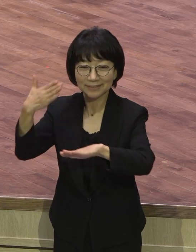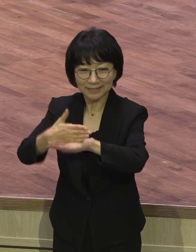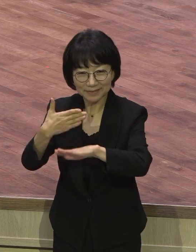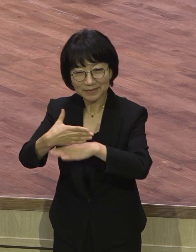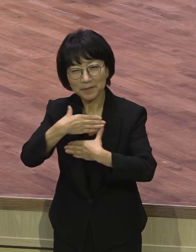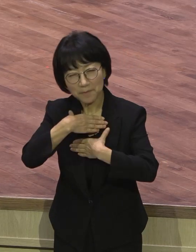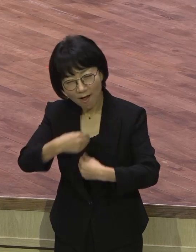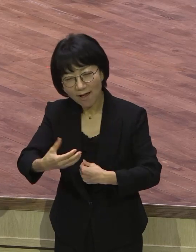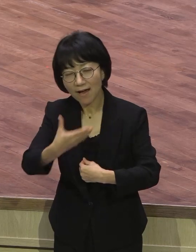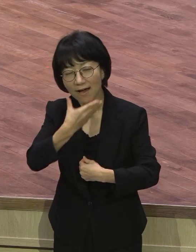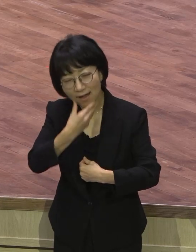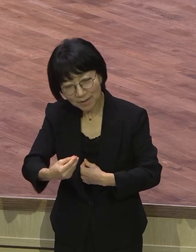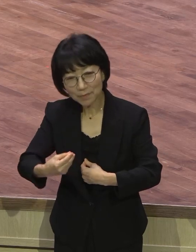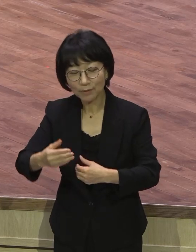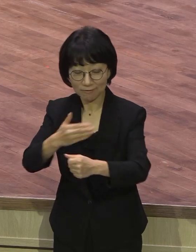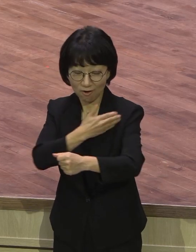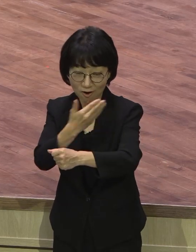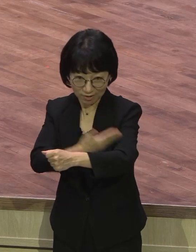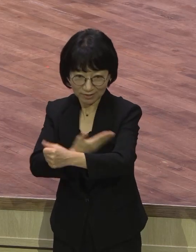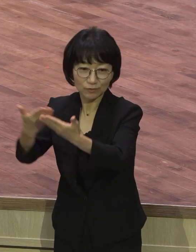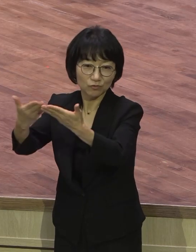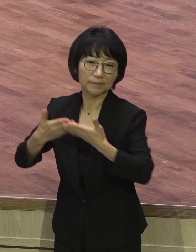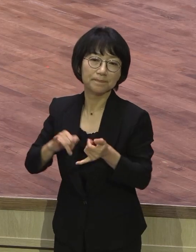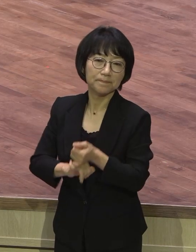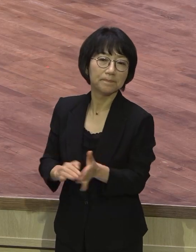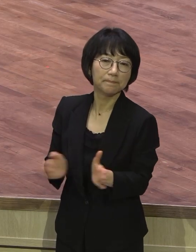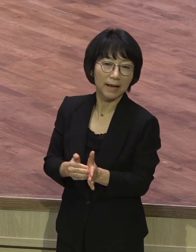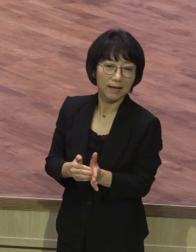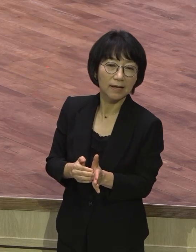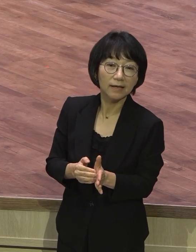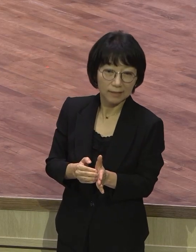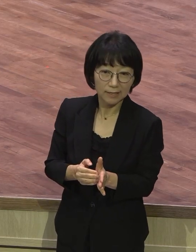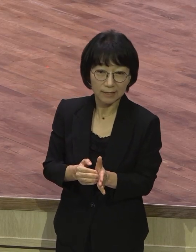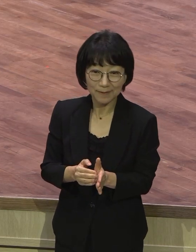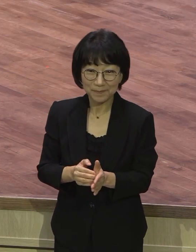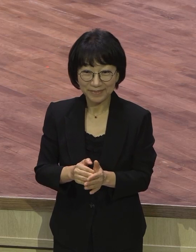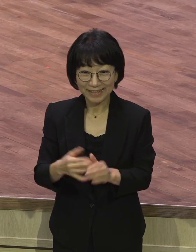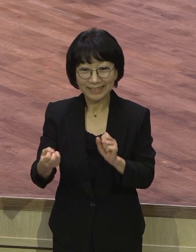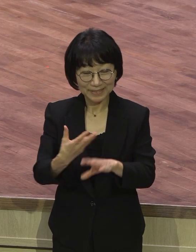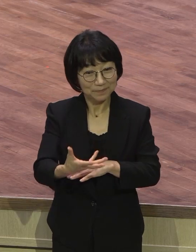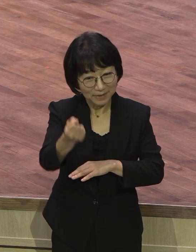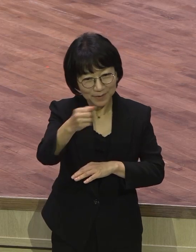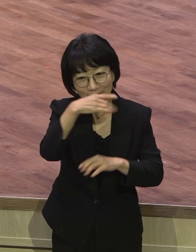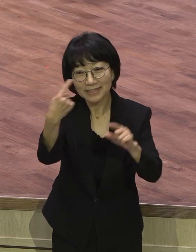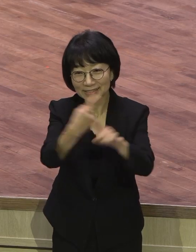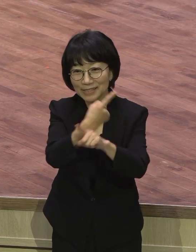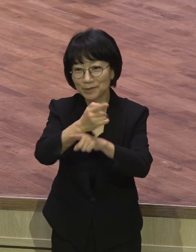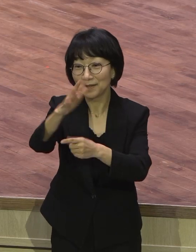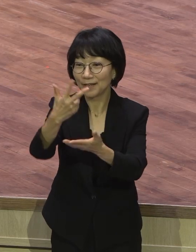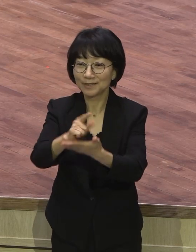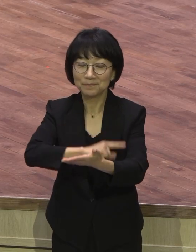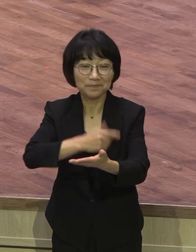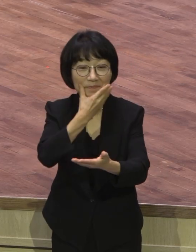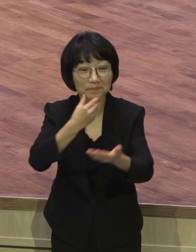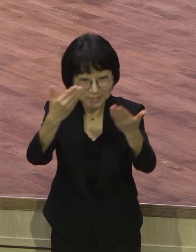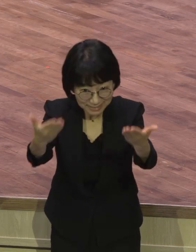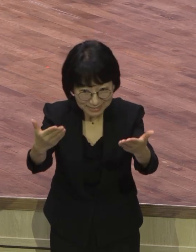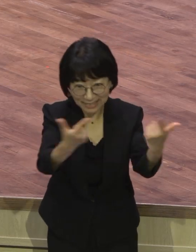행복 참 능력의 삶을 살도록 인도하십니다 이응답받고 추후되시기를 지목 축복합니다